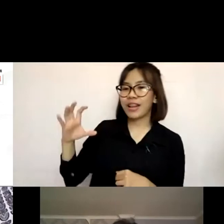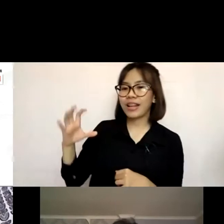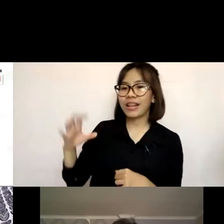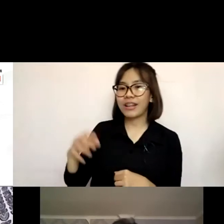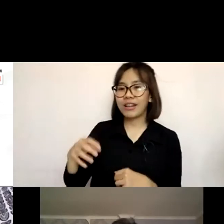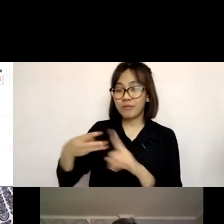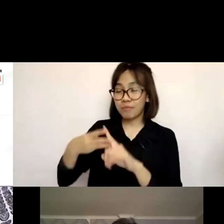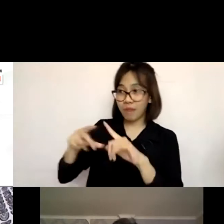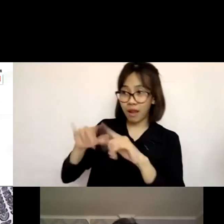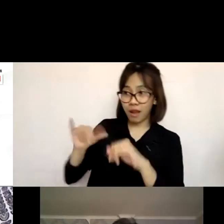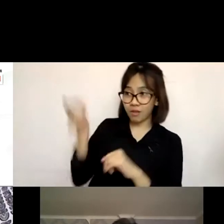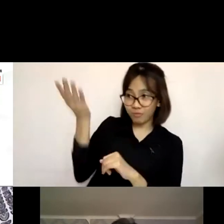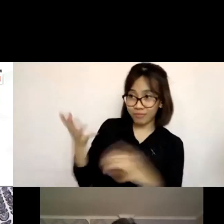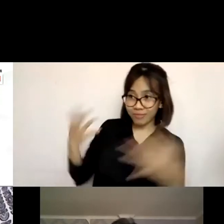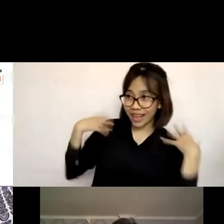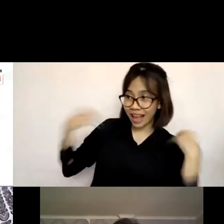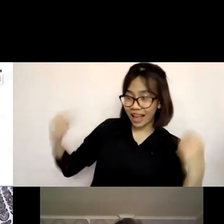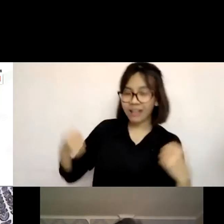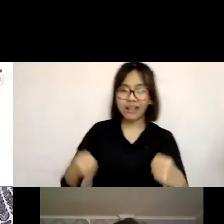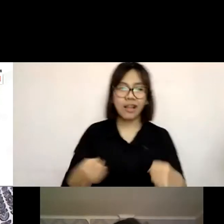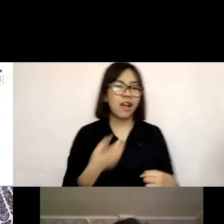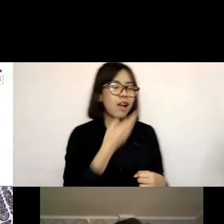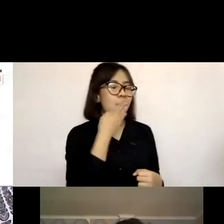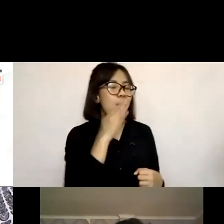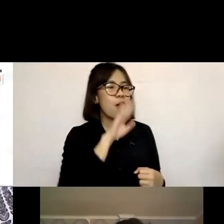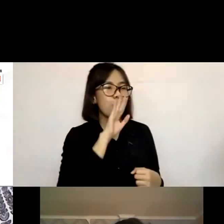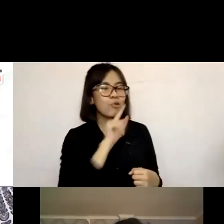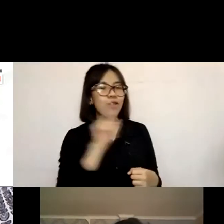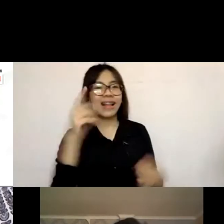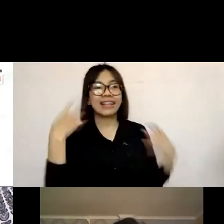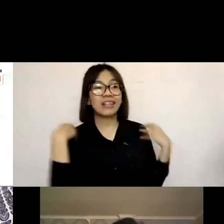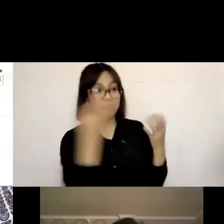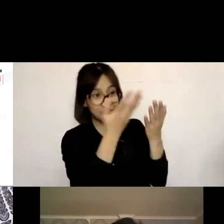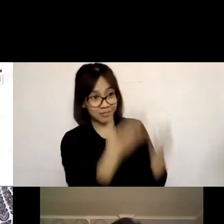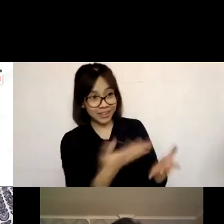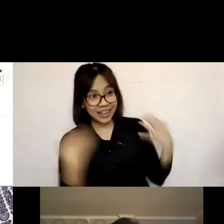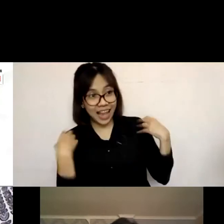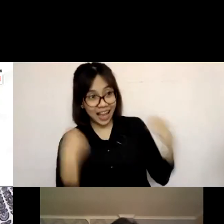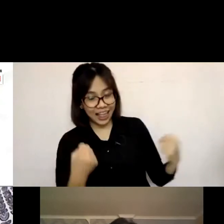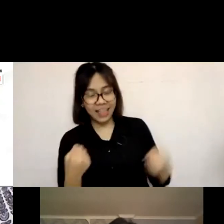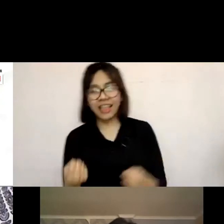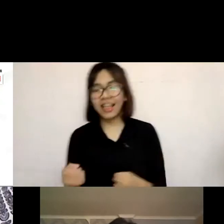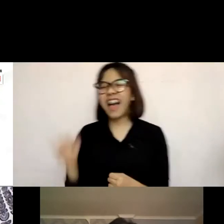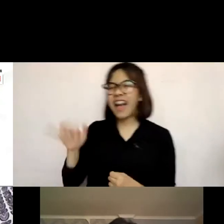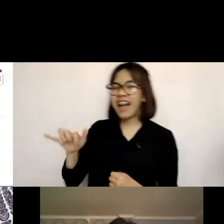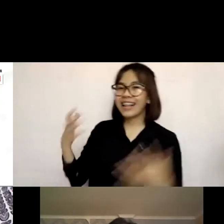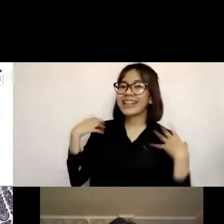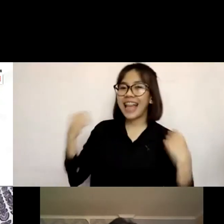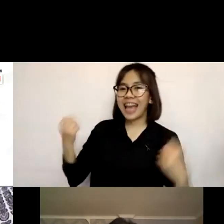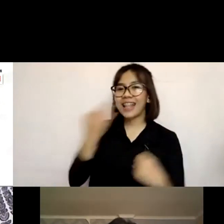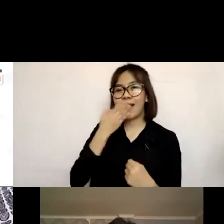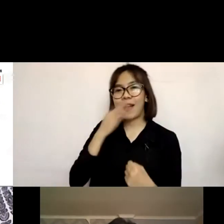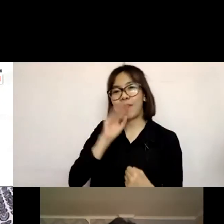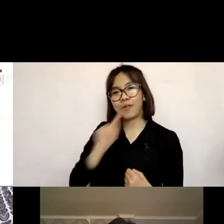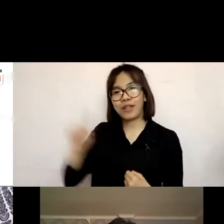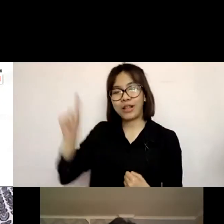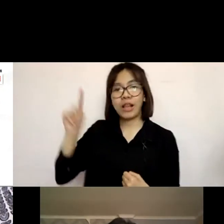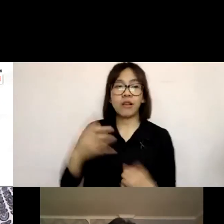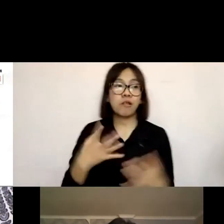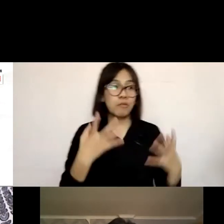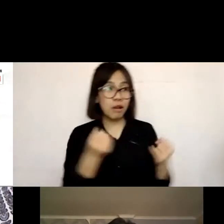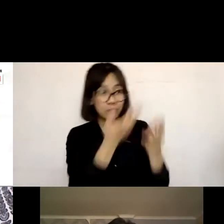Apa kabar? Alhamdulillah, baik, Pak. Sehat ya, Pak ya? Sehat, alhamdulillah. Alhamdulillah, semoga sehat